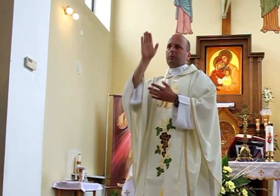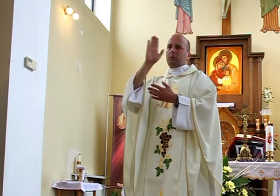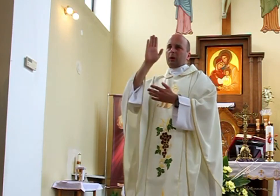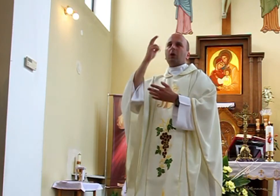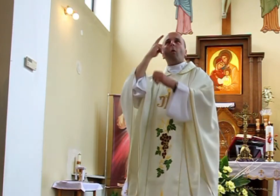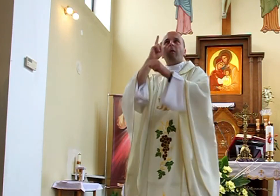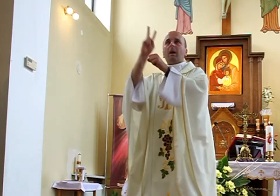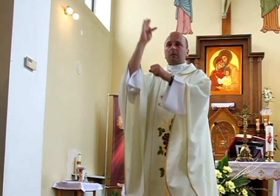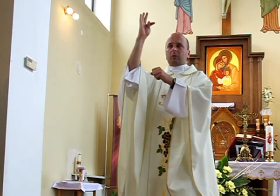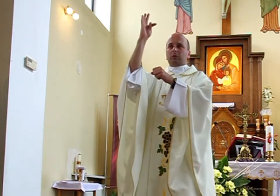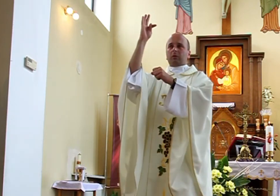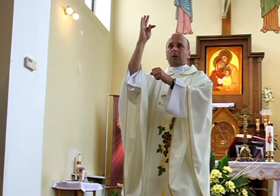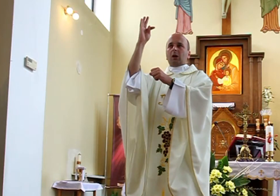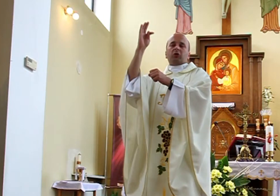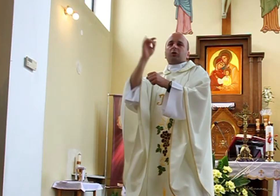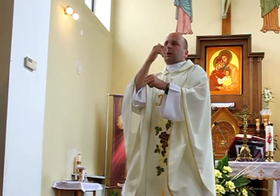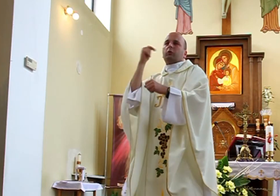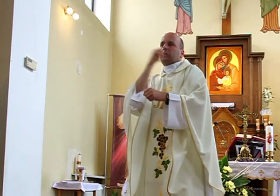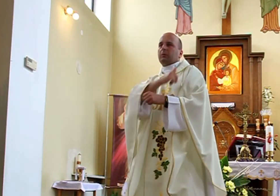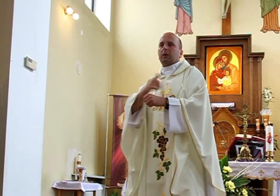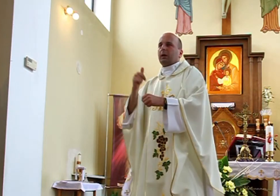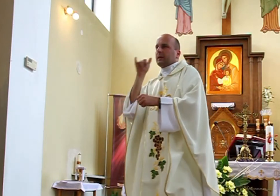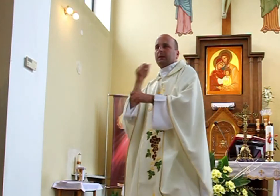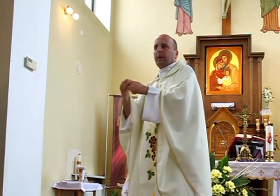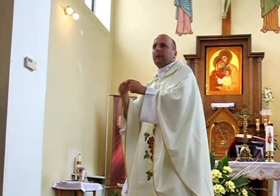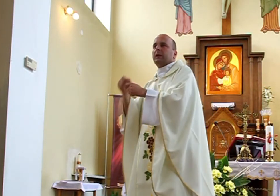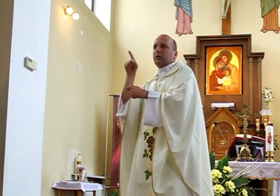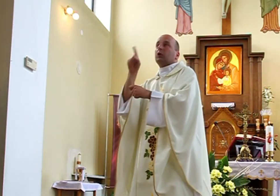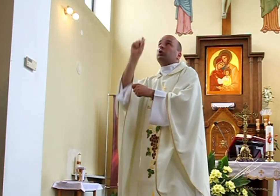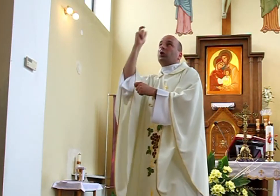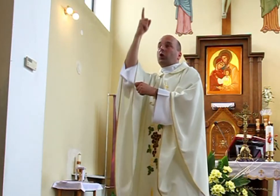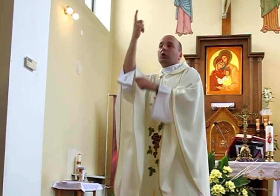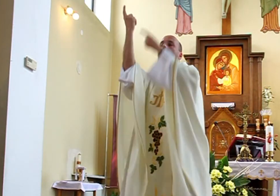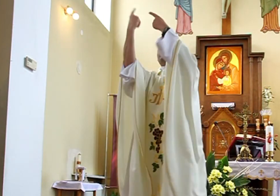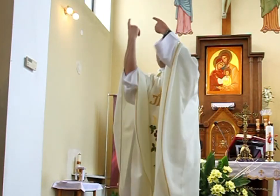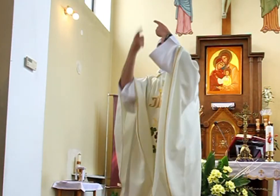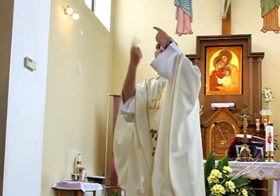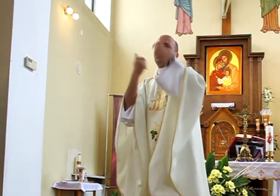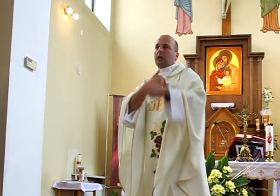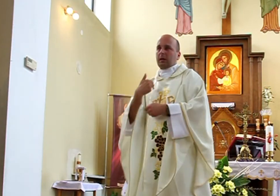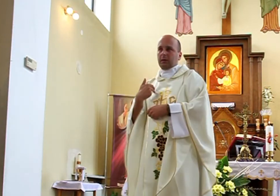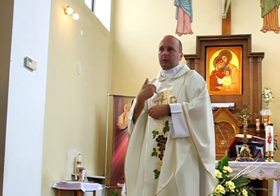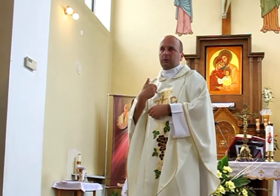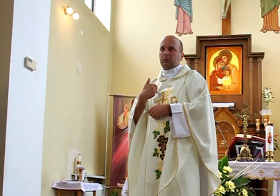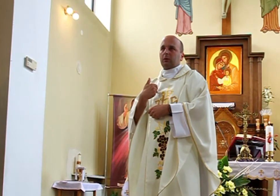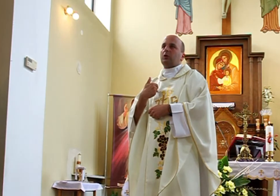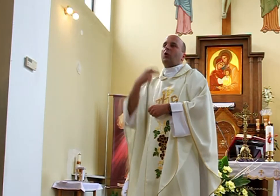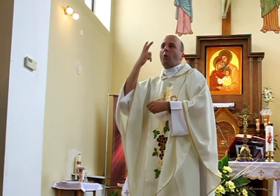Boga, ufamy Mu, to nie musimy sprawdzać tego, co On poucza nas, tylko